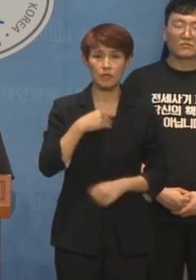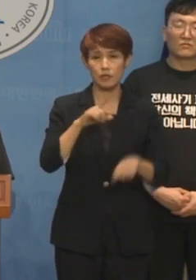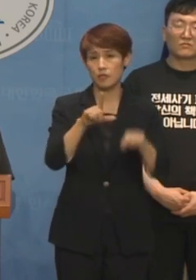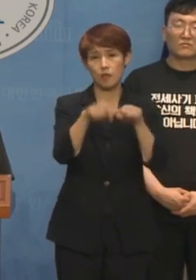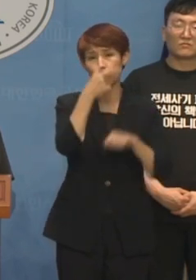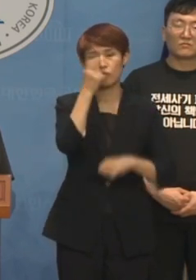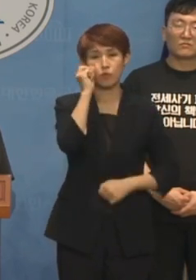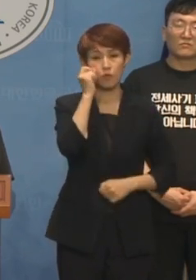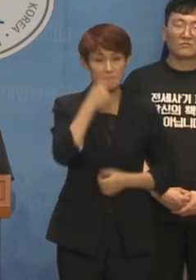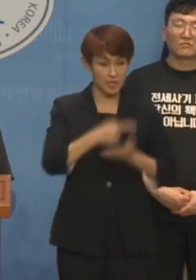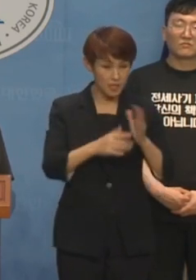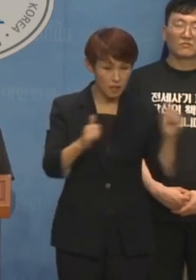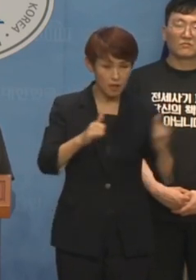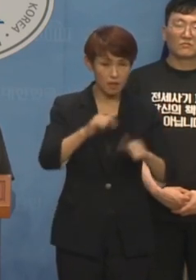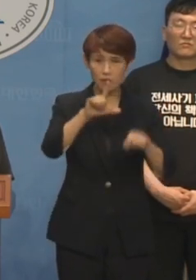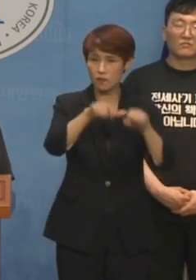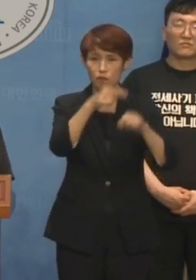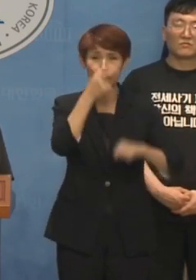저희 피해자들은.